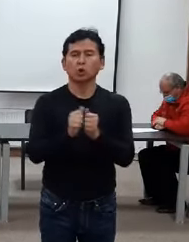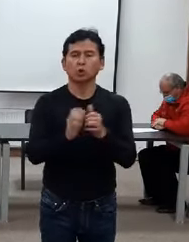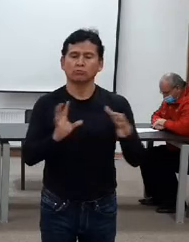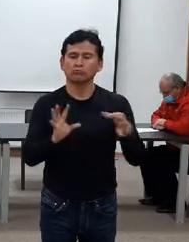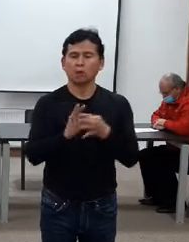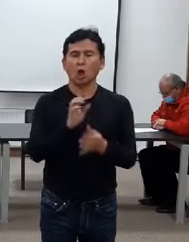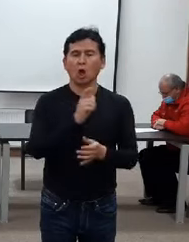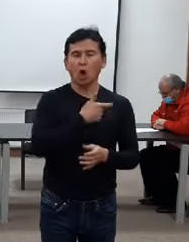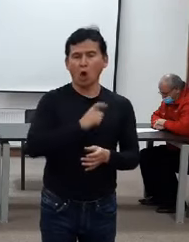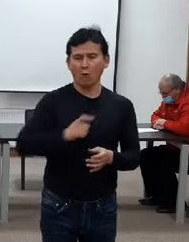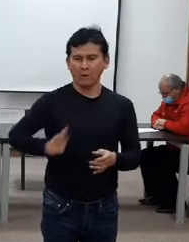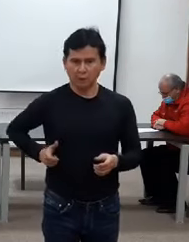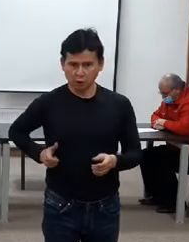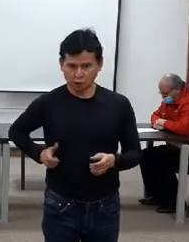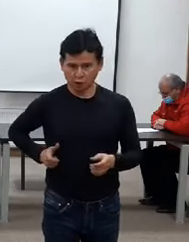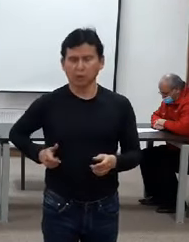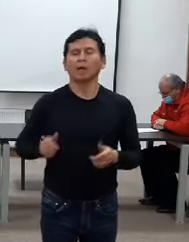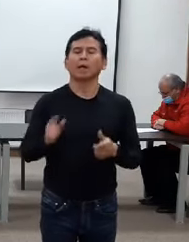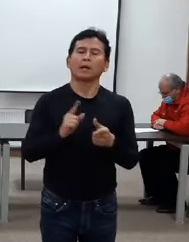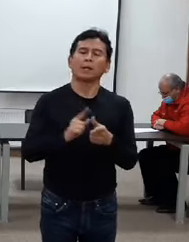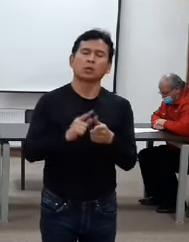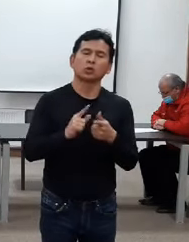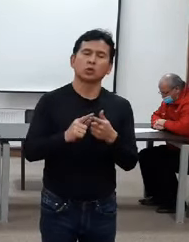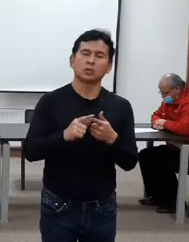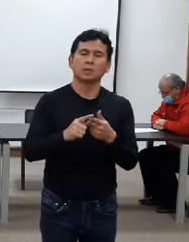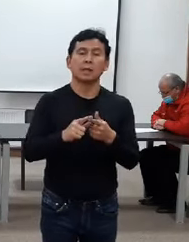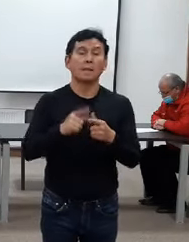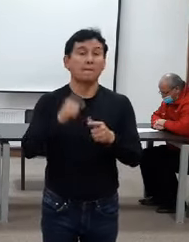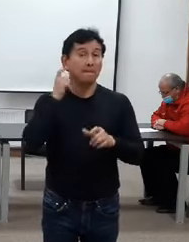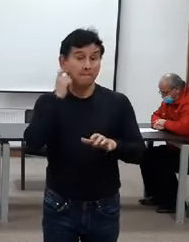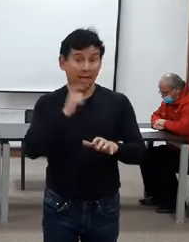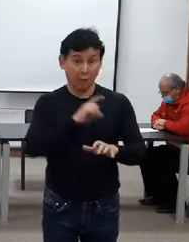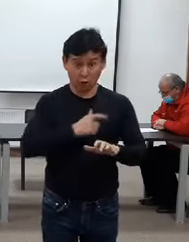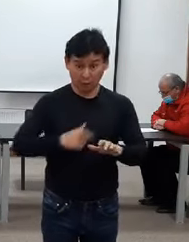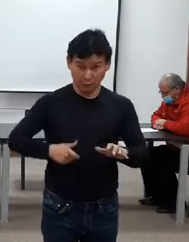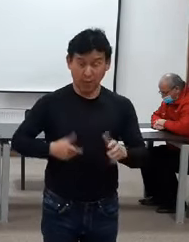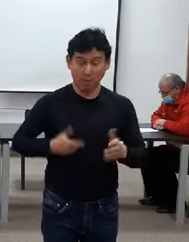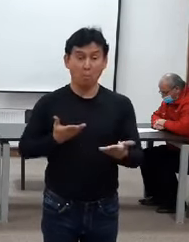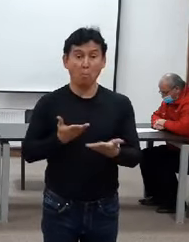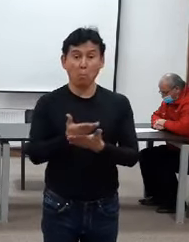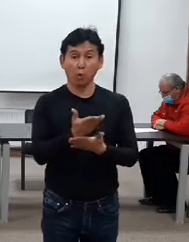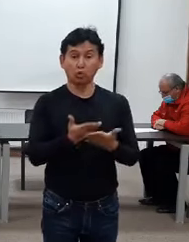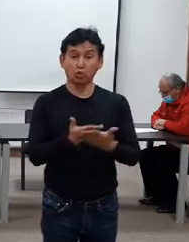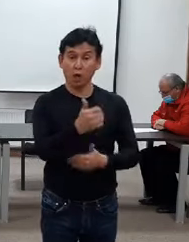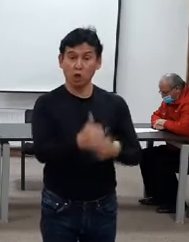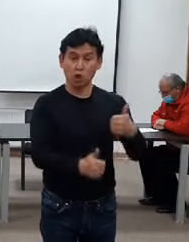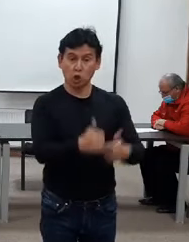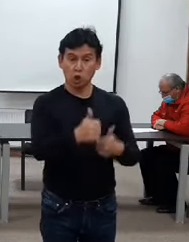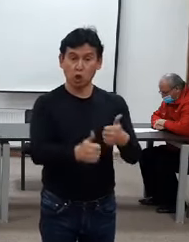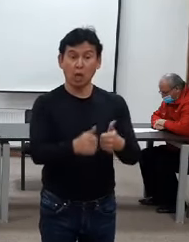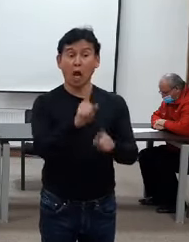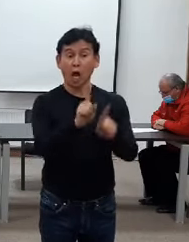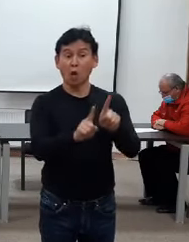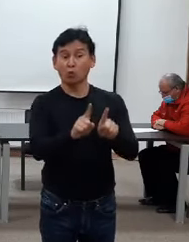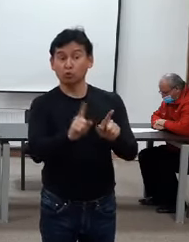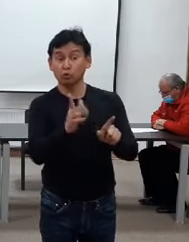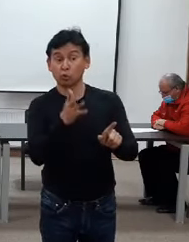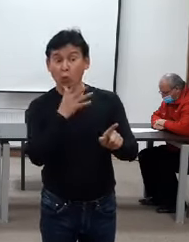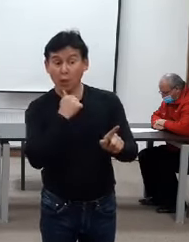es así como los equipos de la gobernación de Capitán Prat están postulando toda esta semana a quienes no reciben el pago de